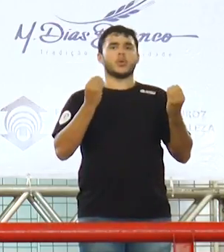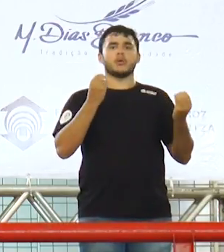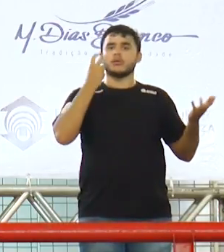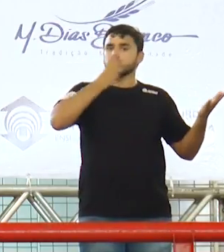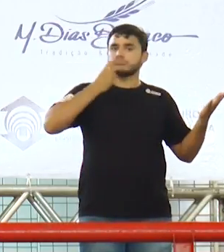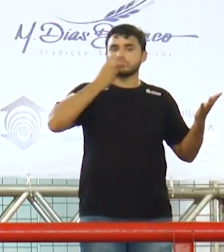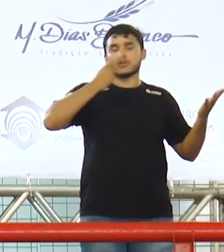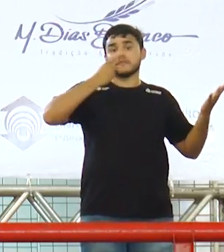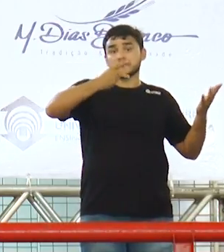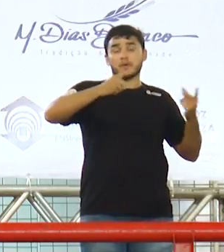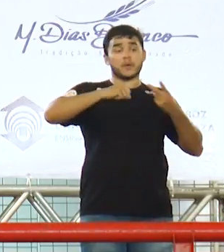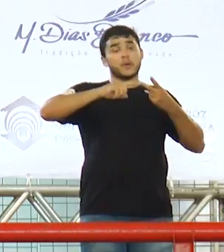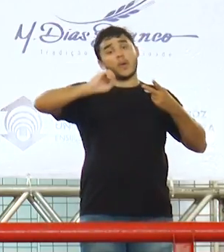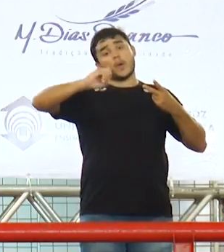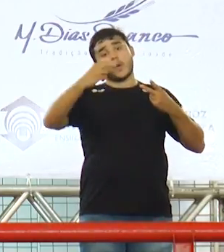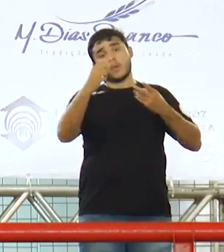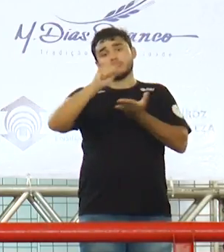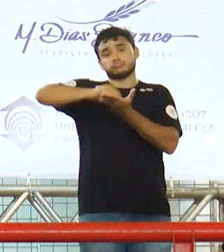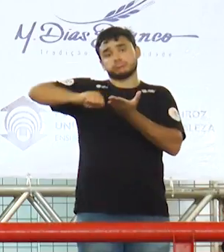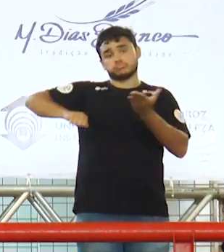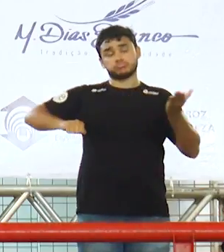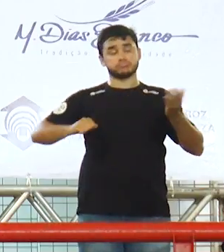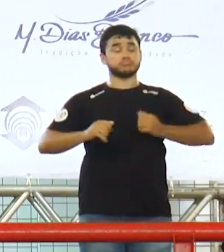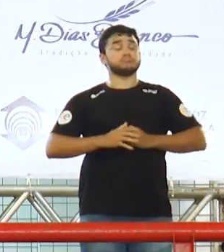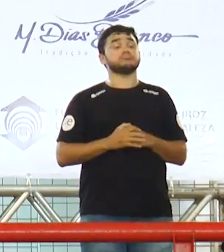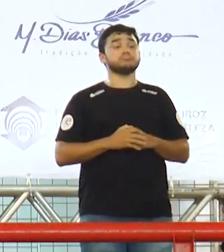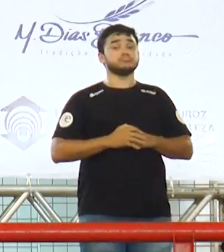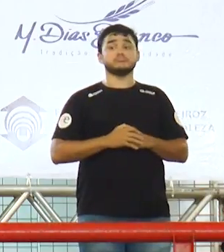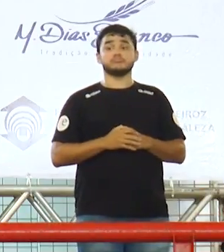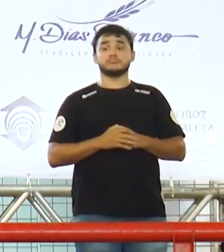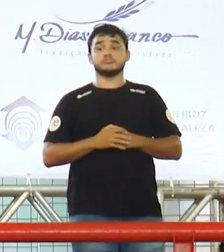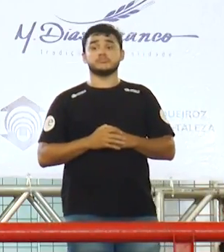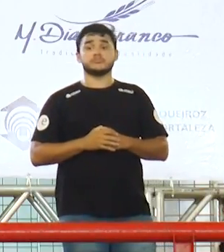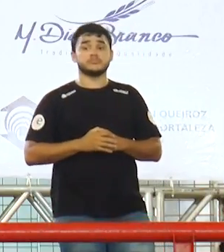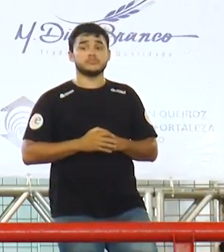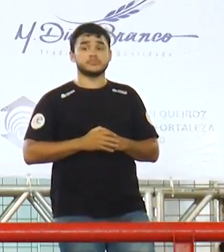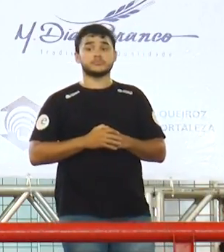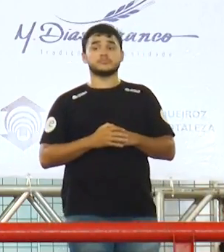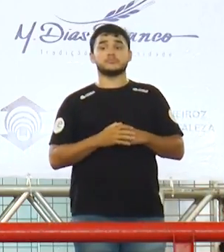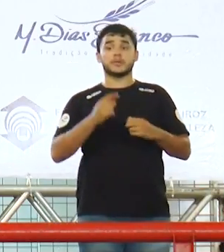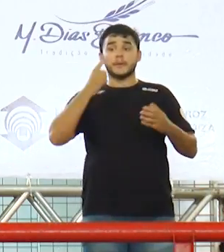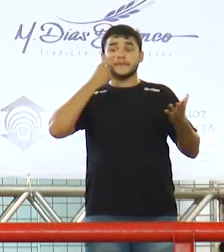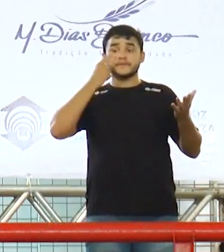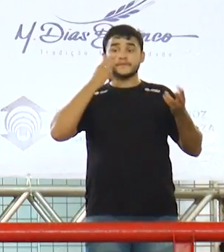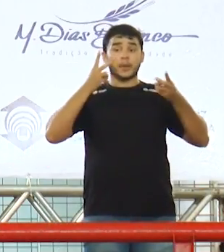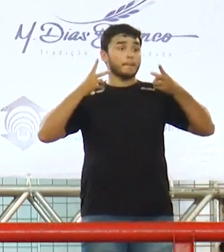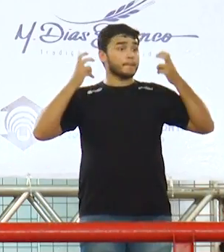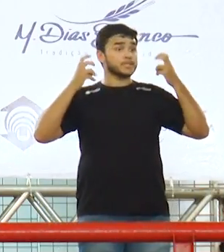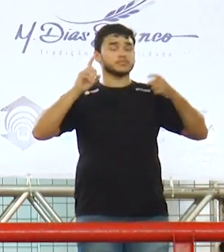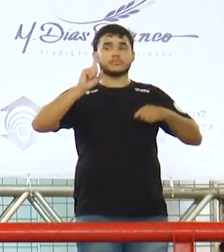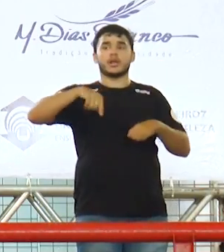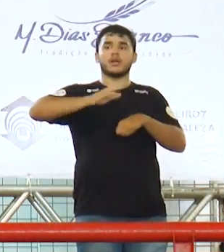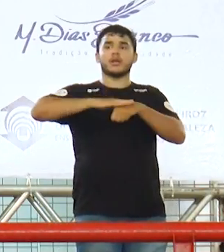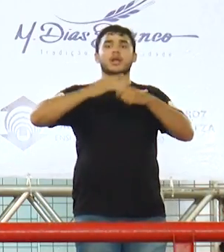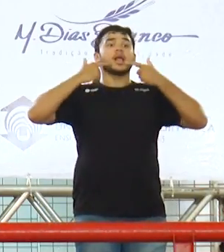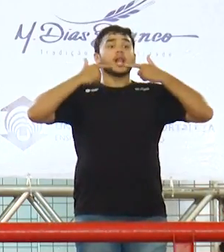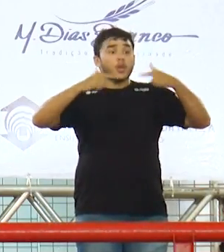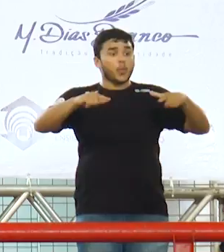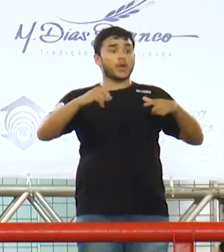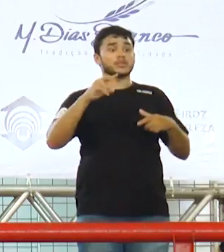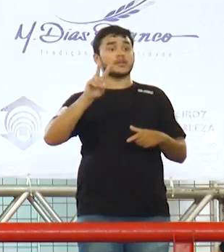falada ou escrita. Nós vamos inicialmente perceber como a linguagem verbal